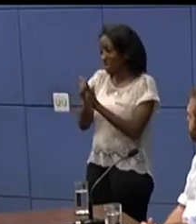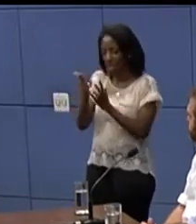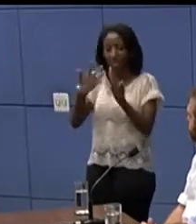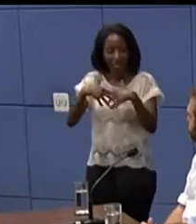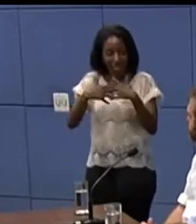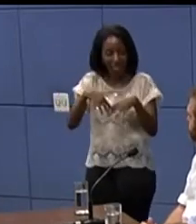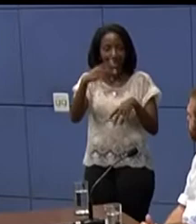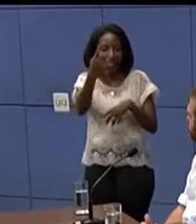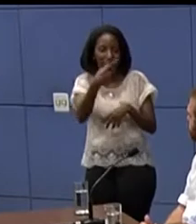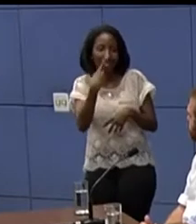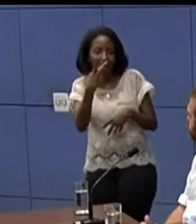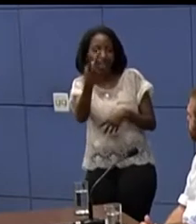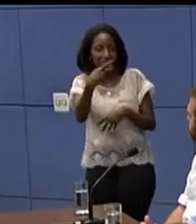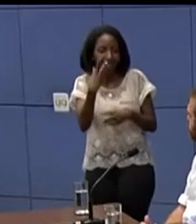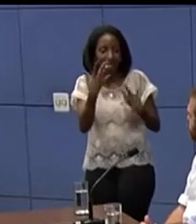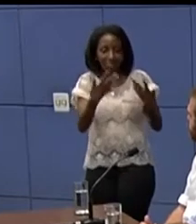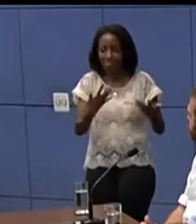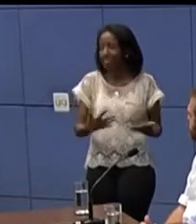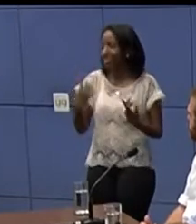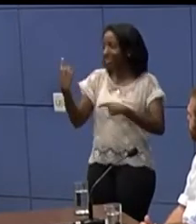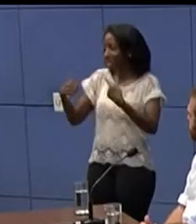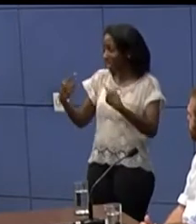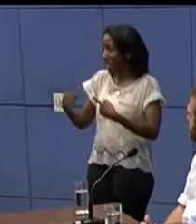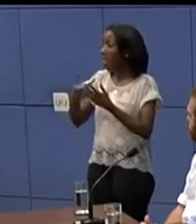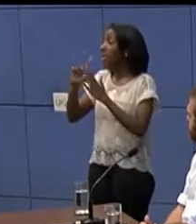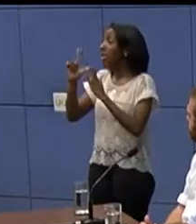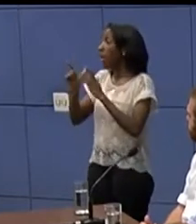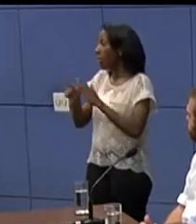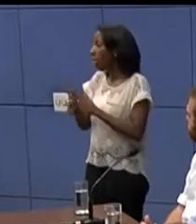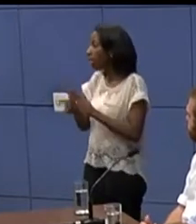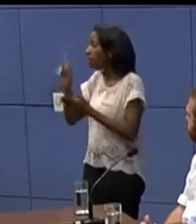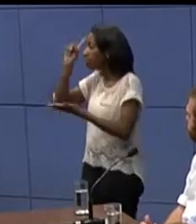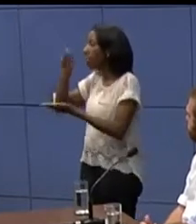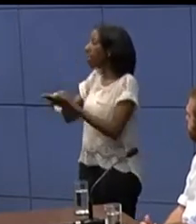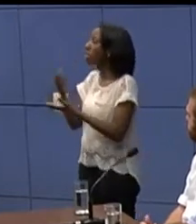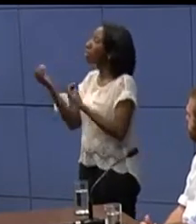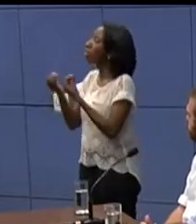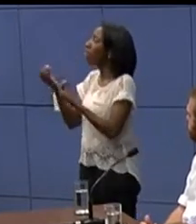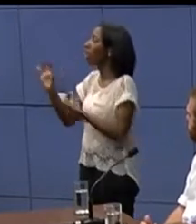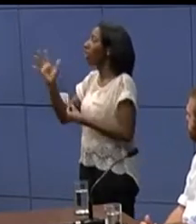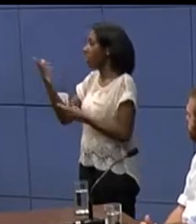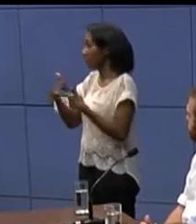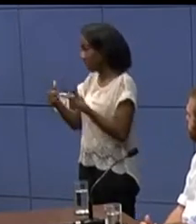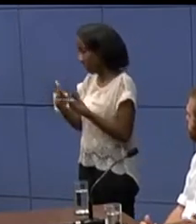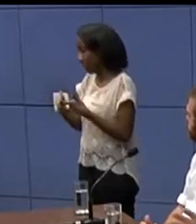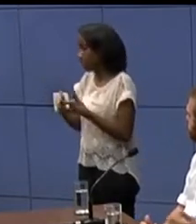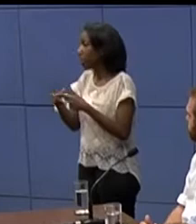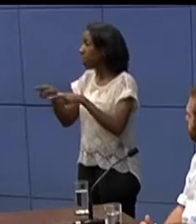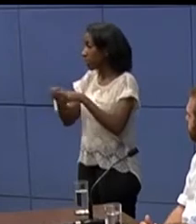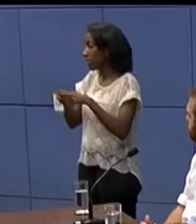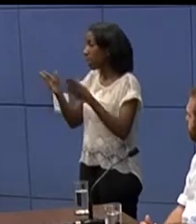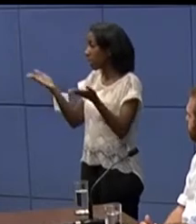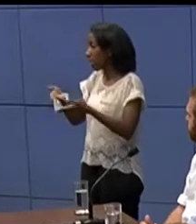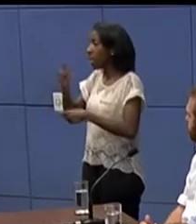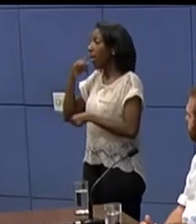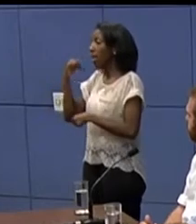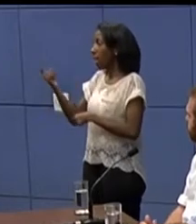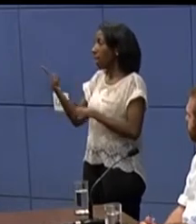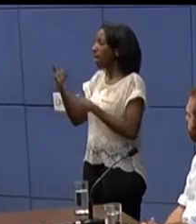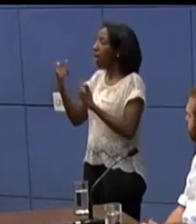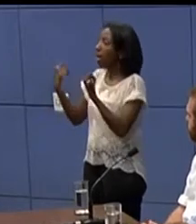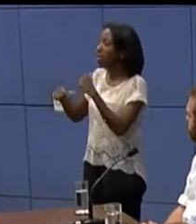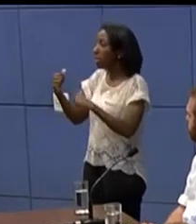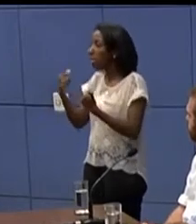mais pessoas possam debater o tema ou adotar alguns caminhos. Então a ideia é analisar e traçar alguns